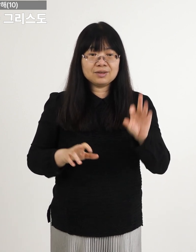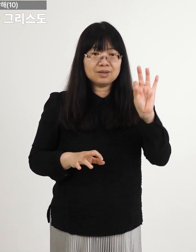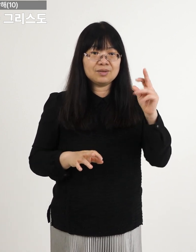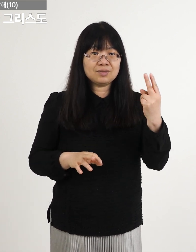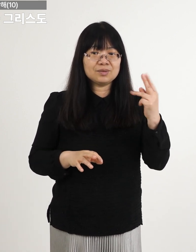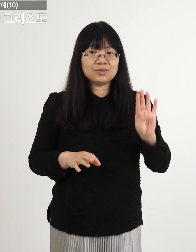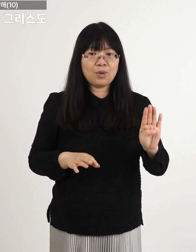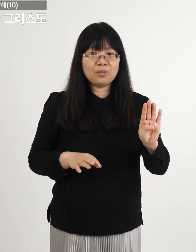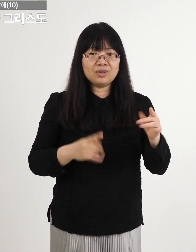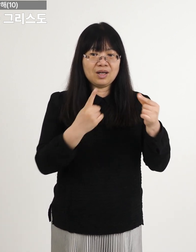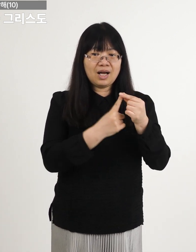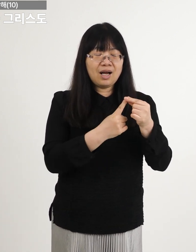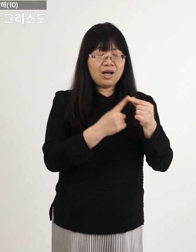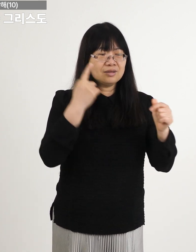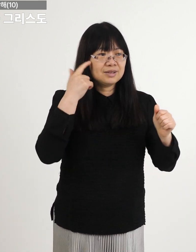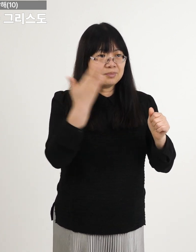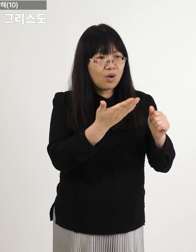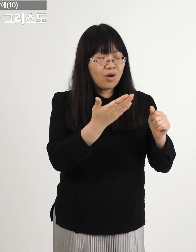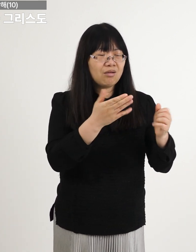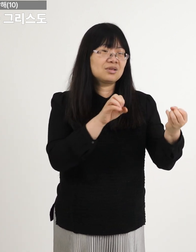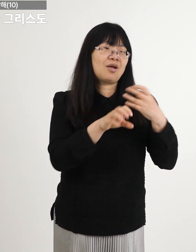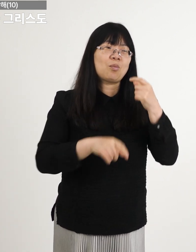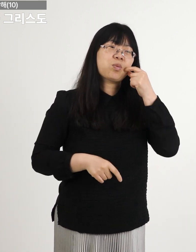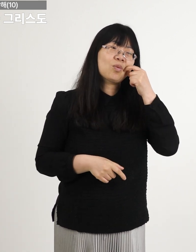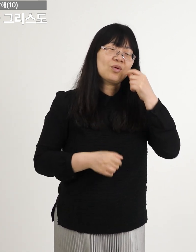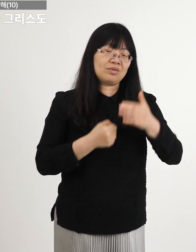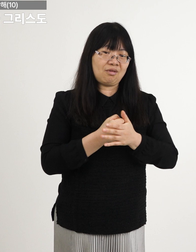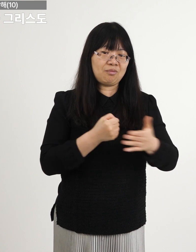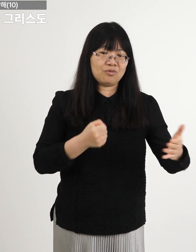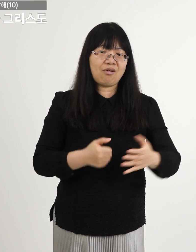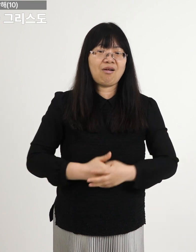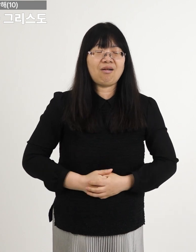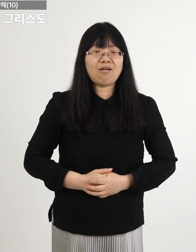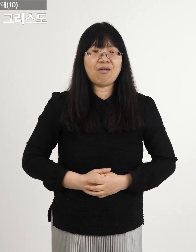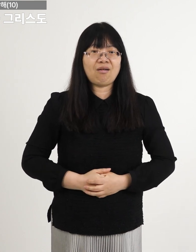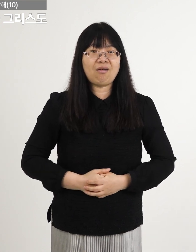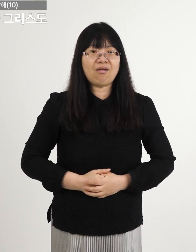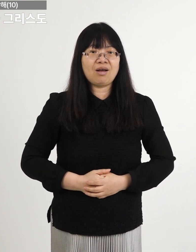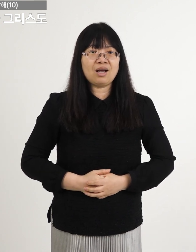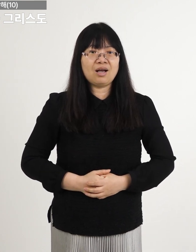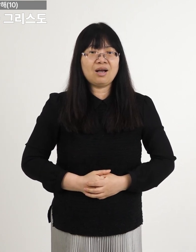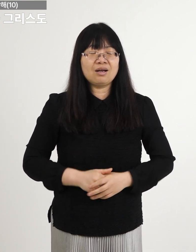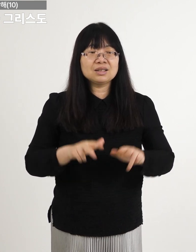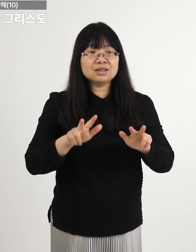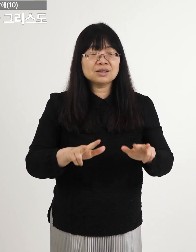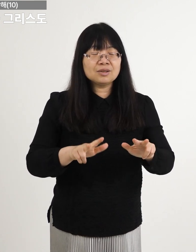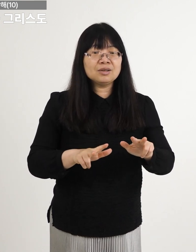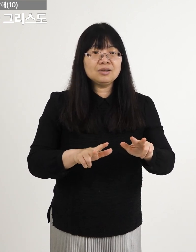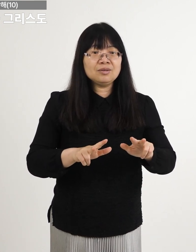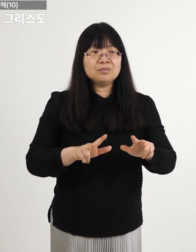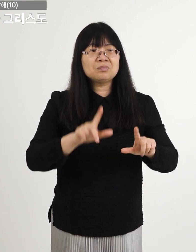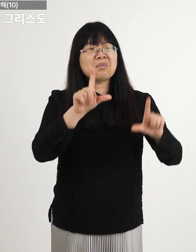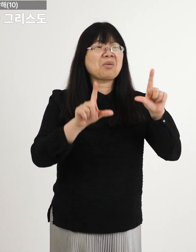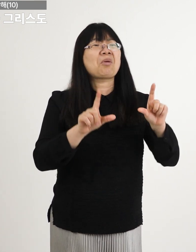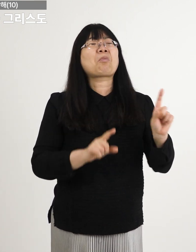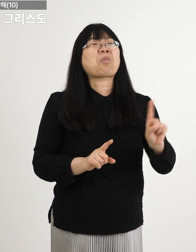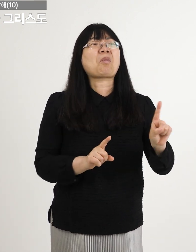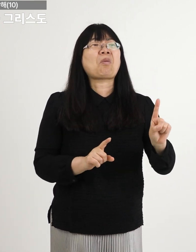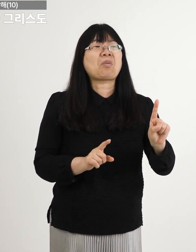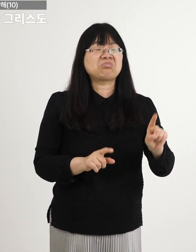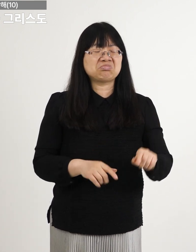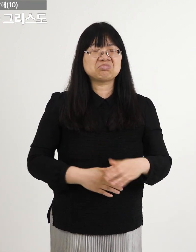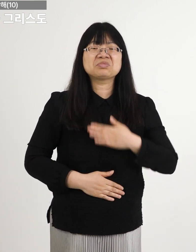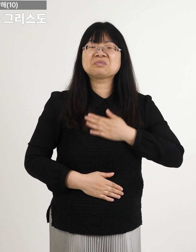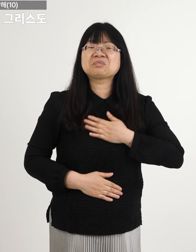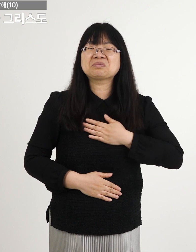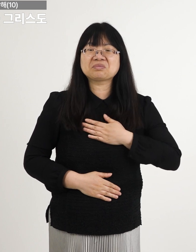번째 질문에서 아무 대답을 못하니까 뭐라고 표정을 만들어내는가 하면 알겠어요 하나님, 나